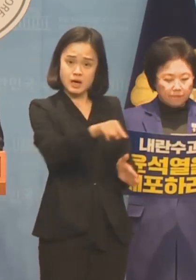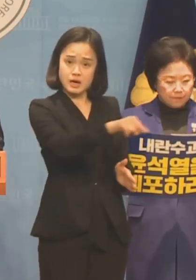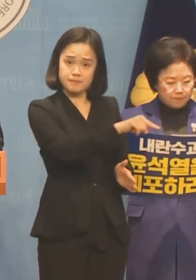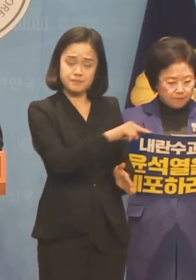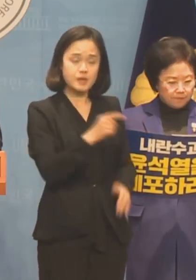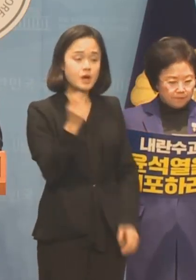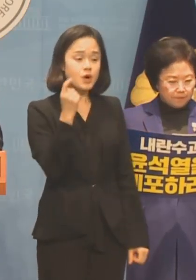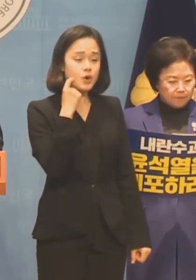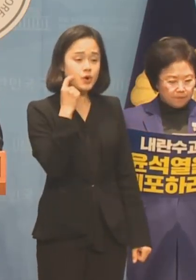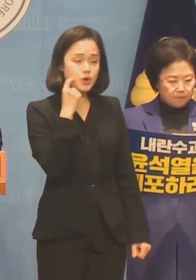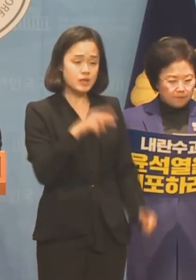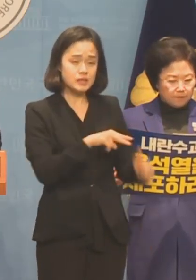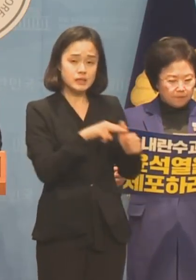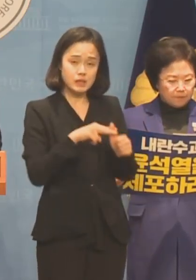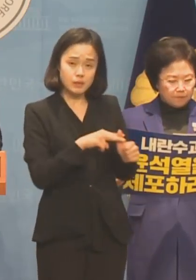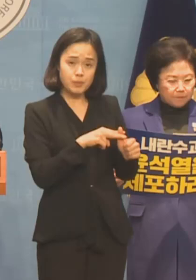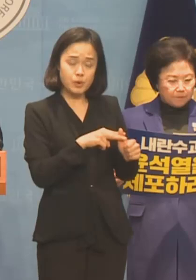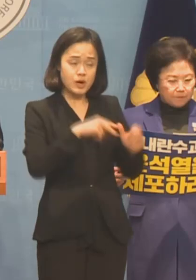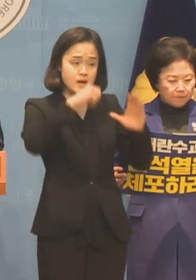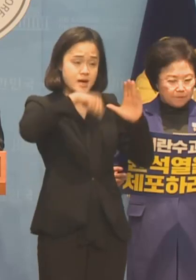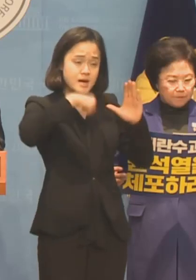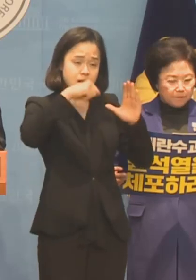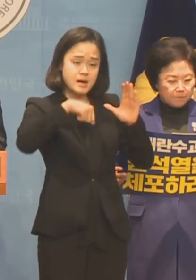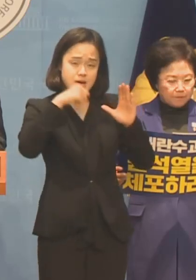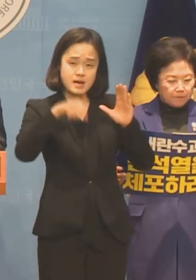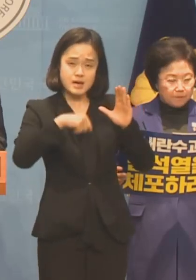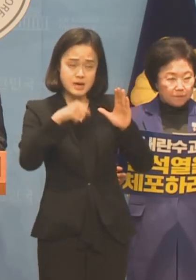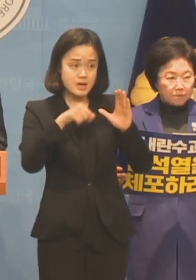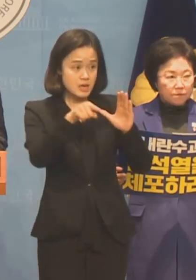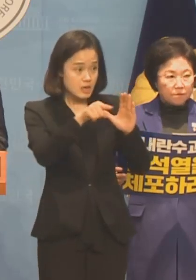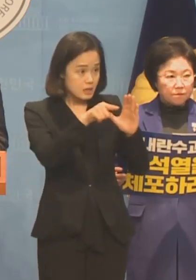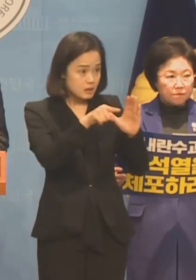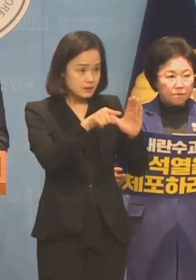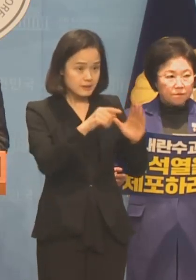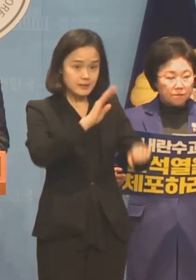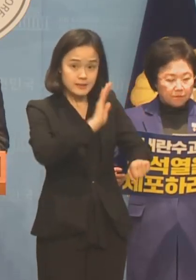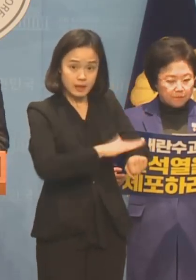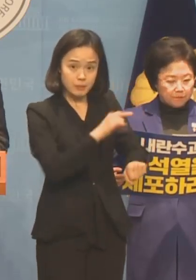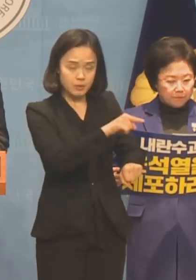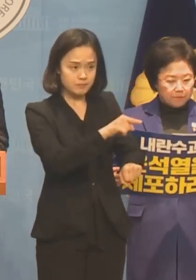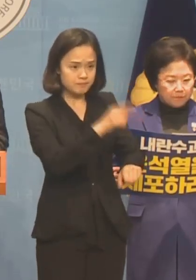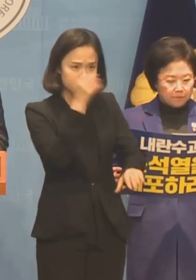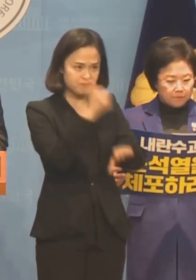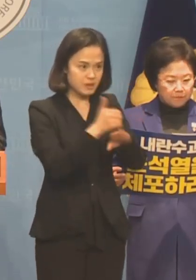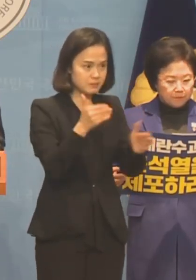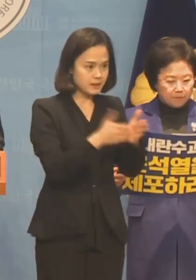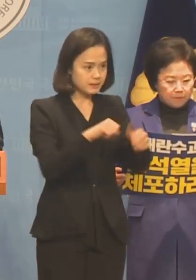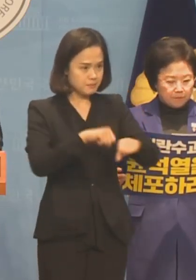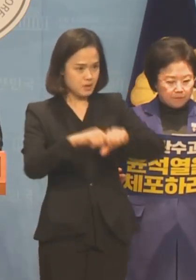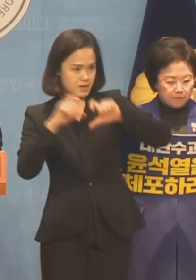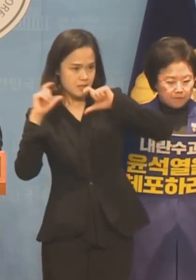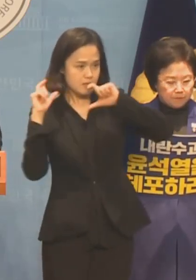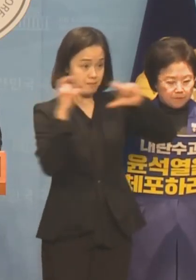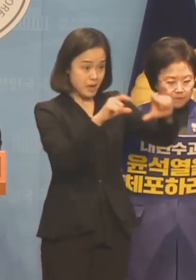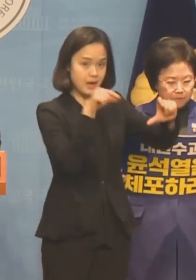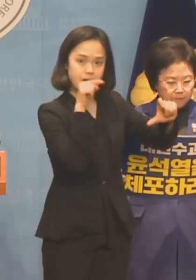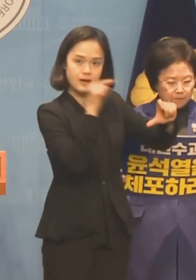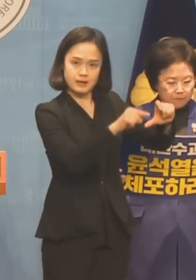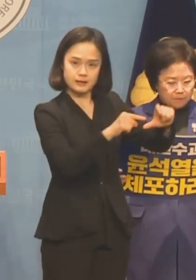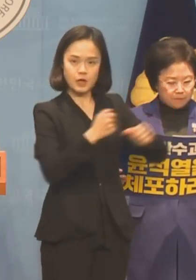조작 정보를 유통시킨 그 개인 책임자들에 대해서까지도 끝까지 책임을 물을 것임을